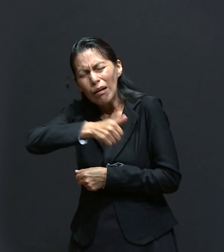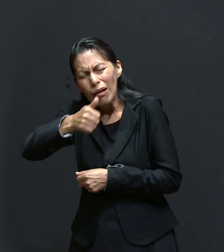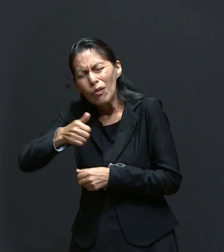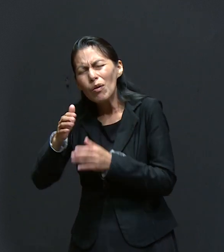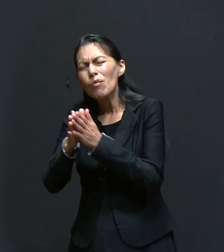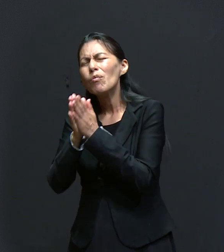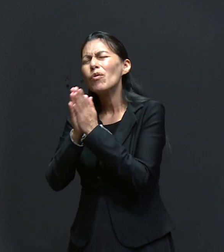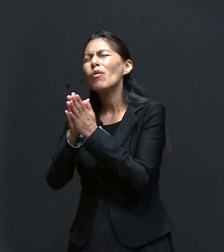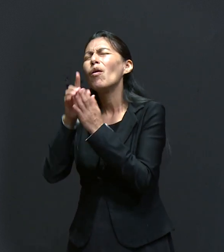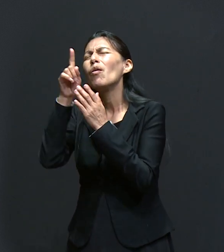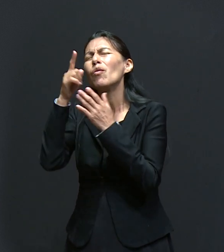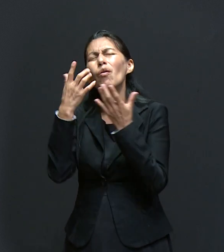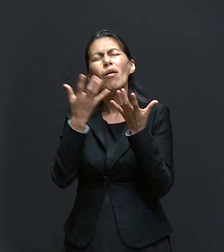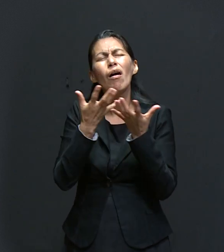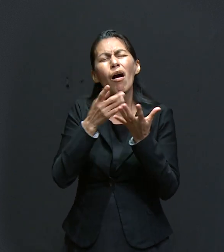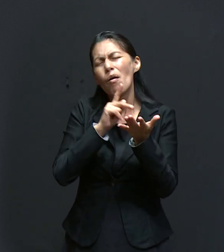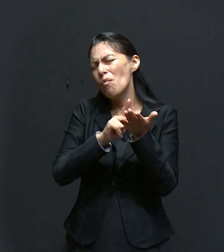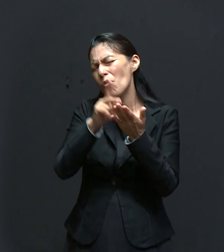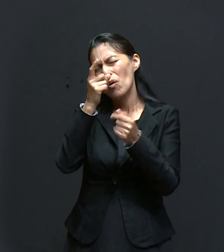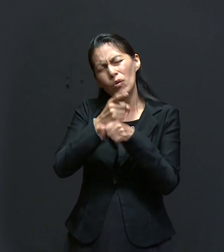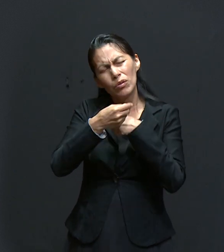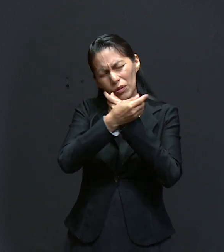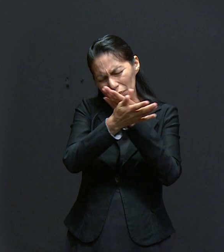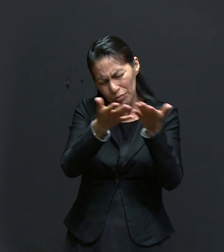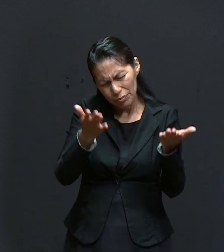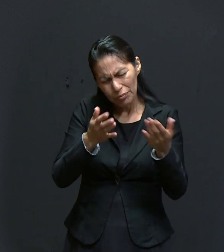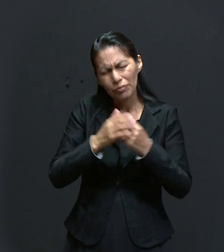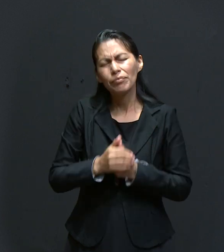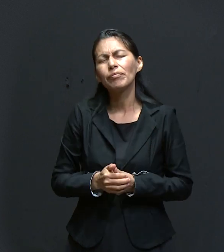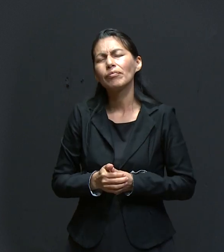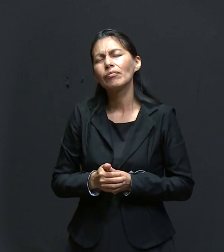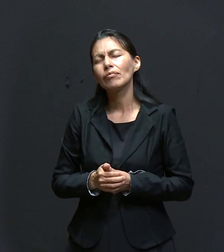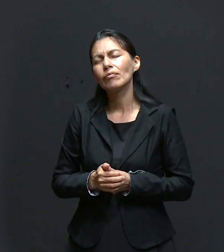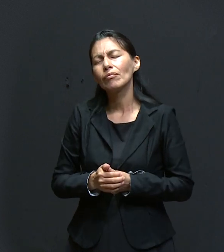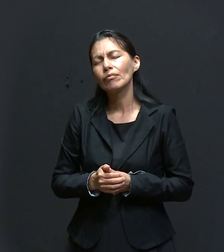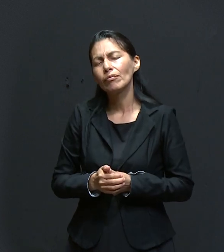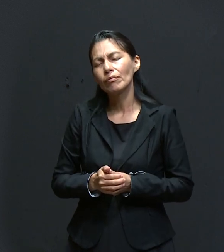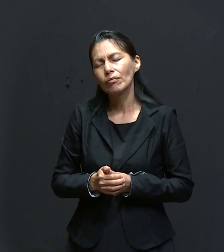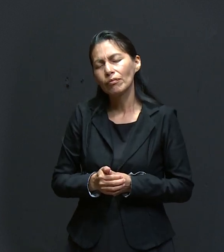situación de cada una de esas personas ayuda